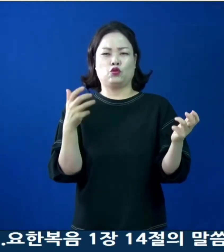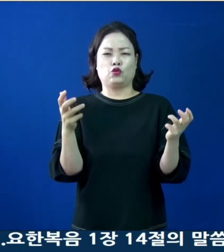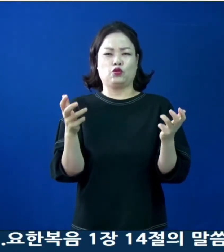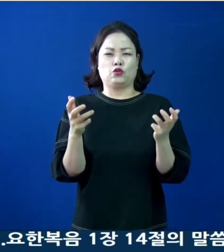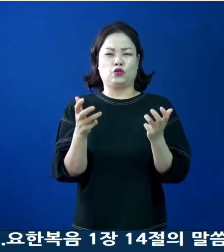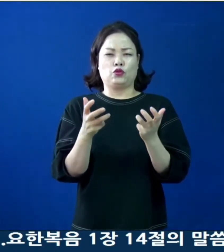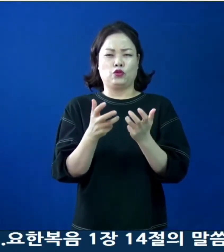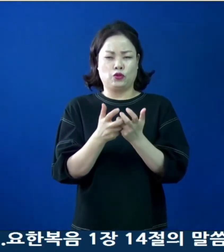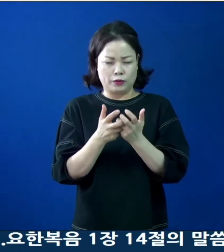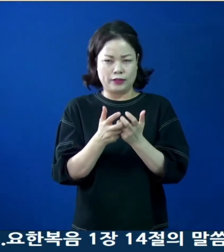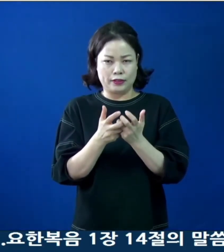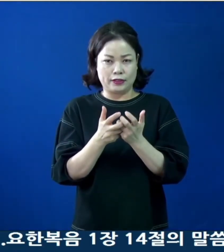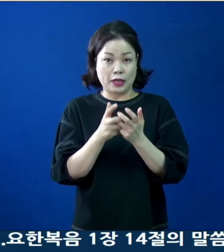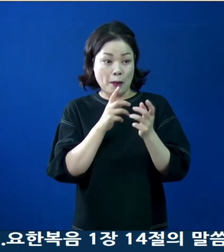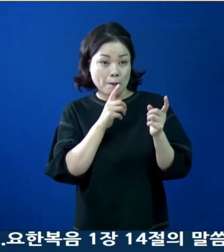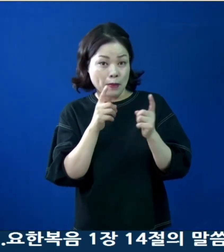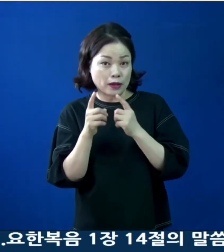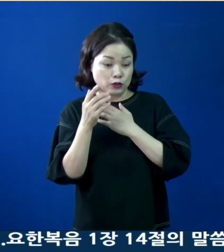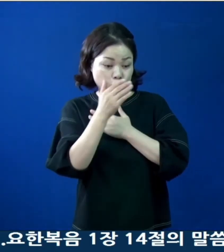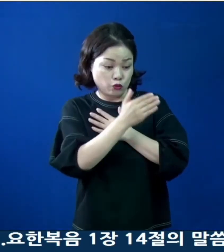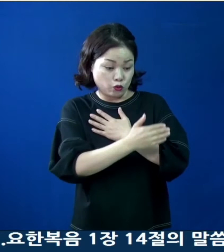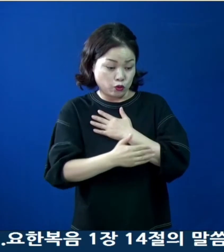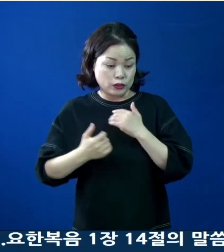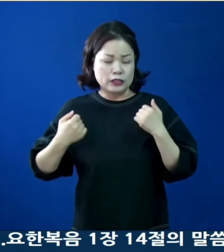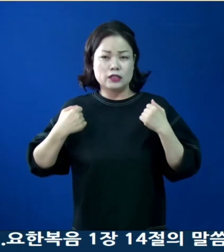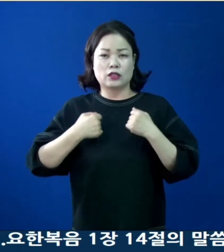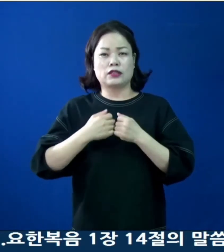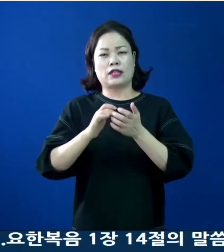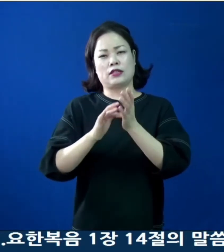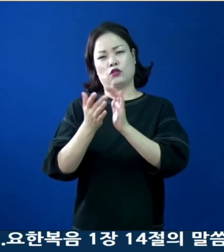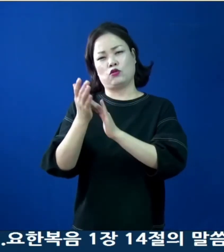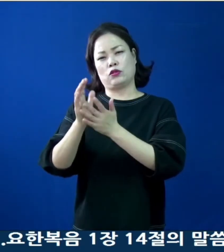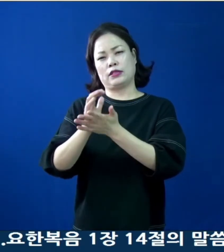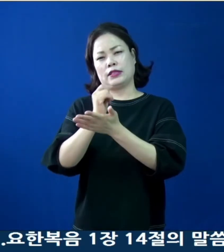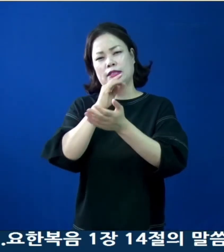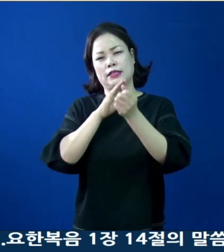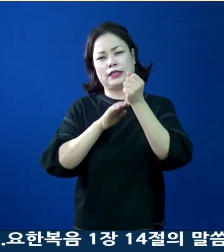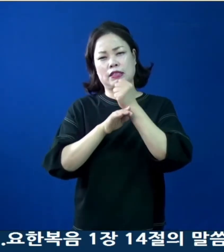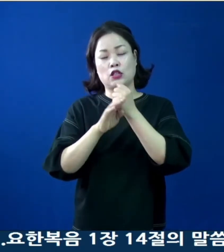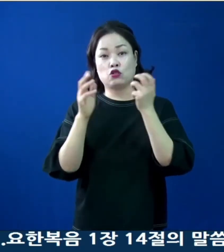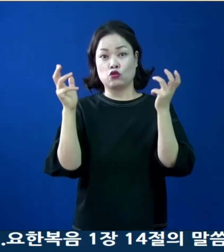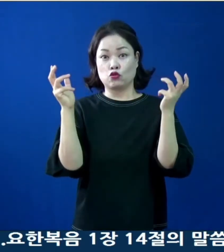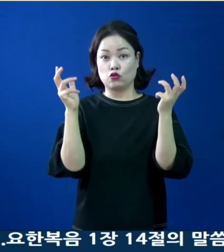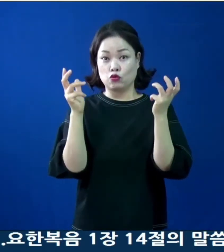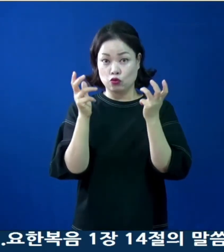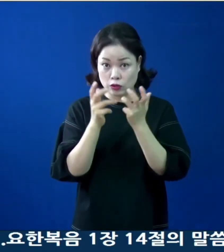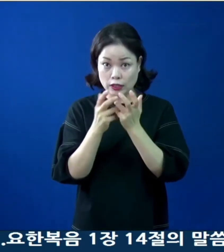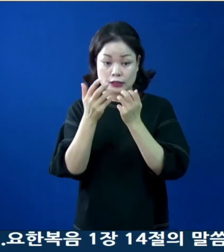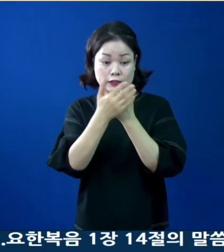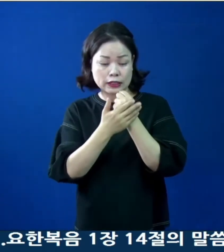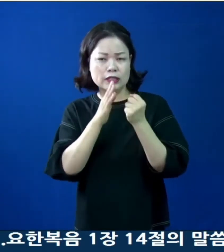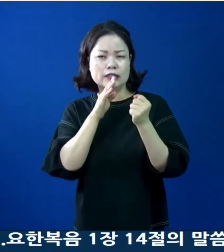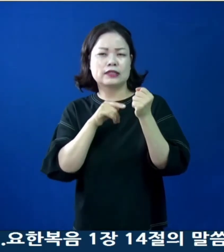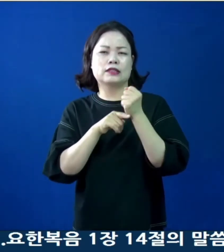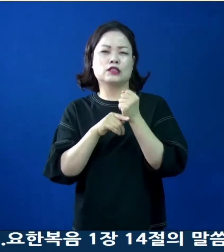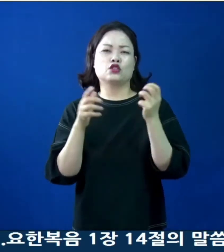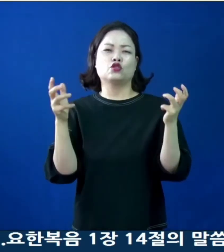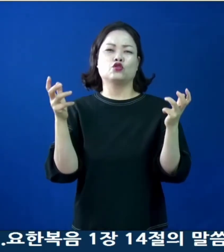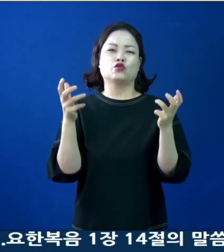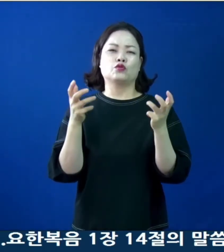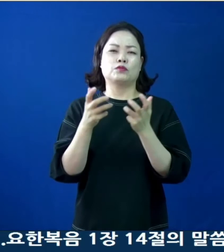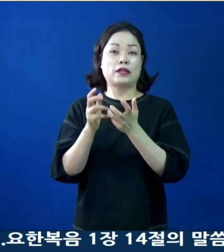누가요? 말씀이 육신을 입고 오신 예수 그리스도가 진리가 충만하다고 얘기합니다. 은혜와 진리가 충만하신